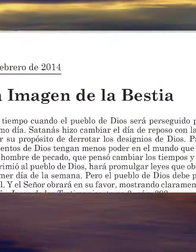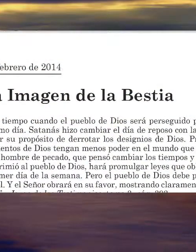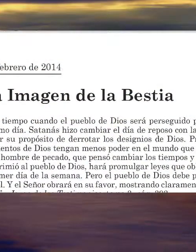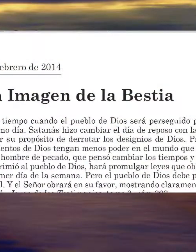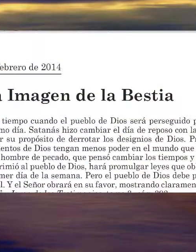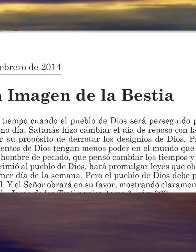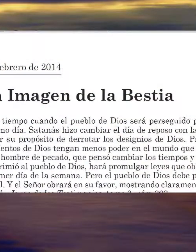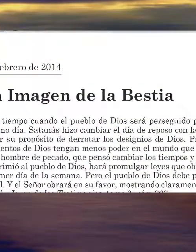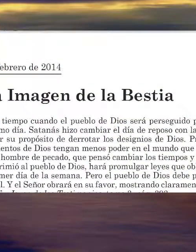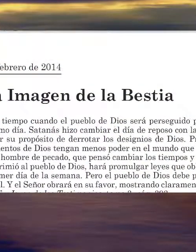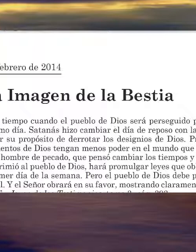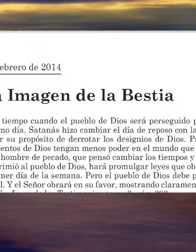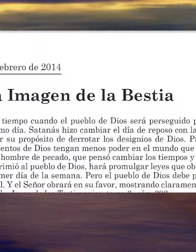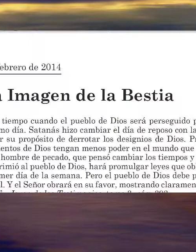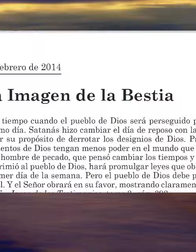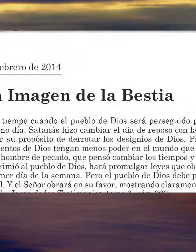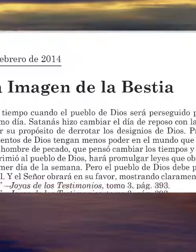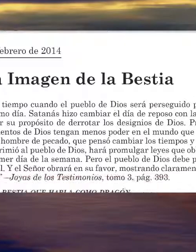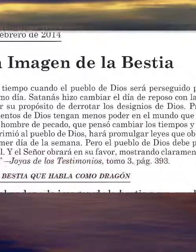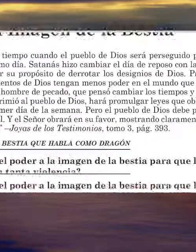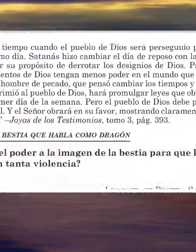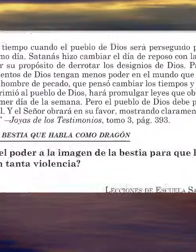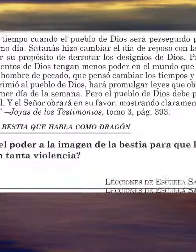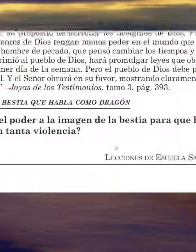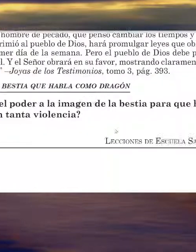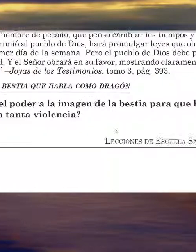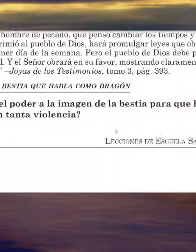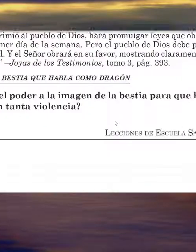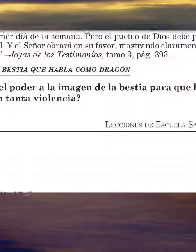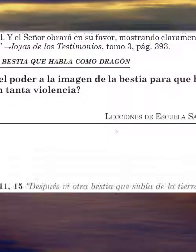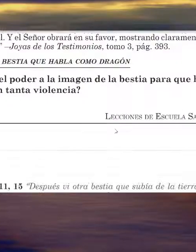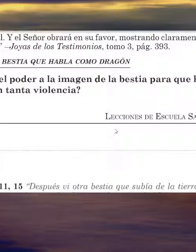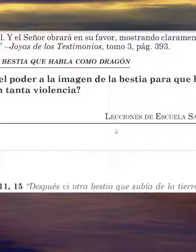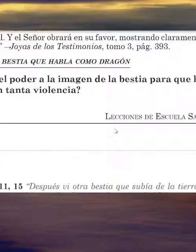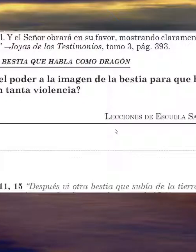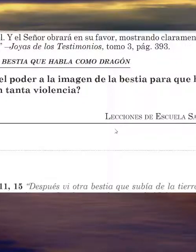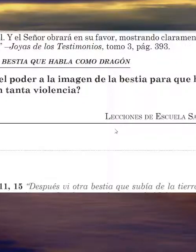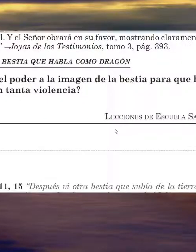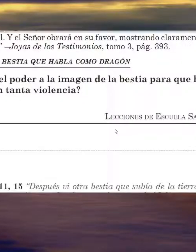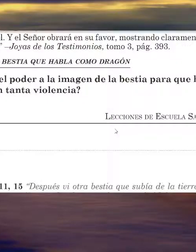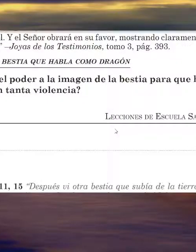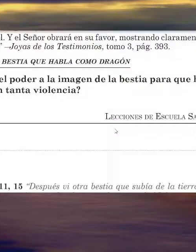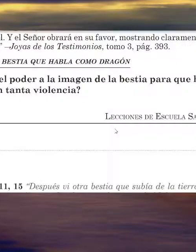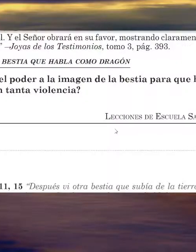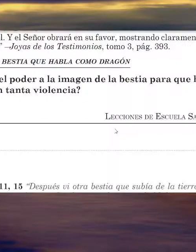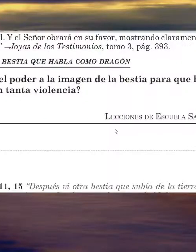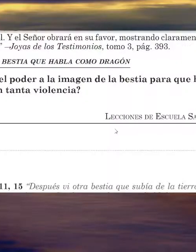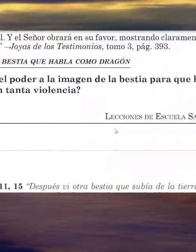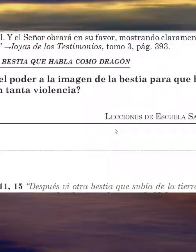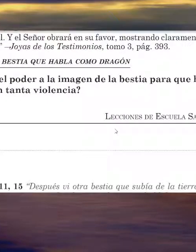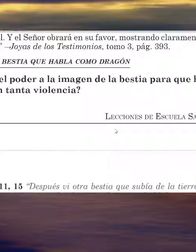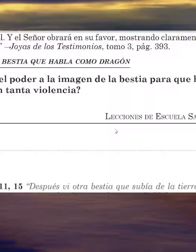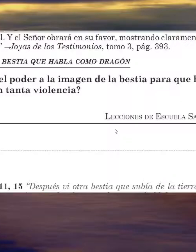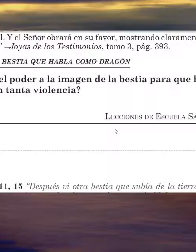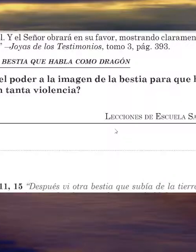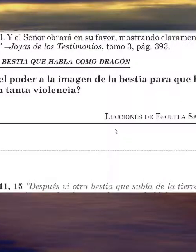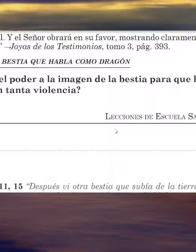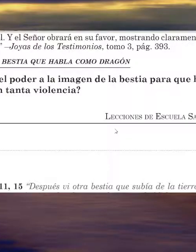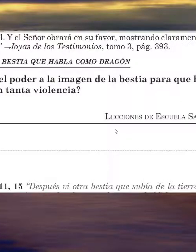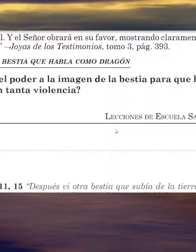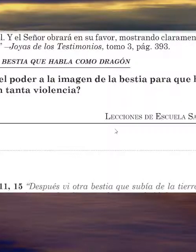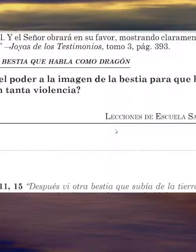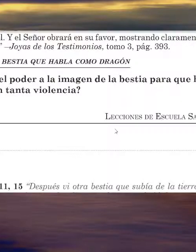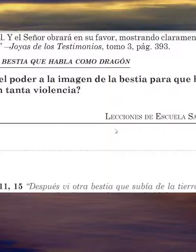Vamos a ver la estructura de esta lección para saber cómo presentarla y cómo hacer la composición de la lección en